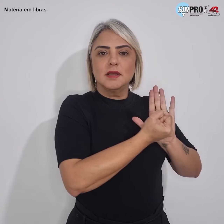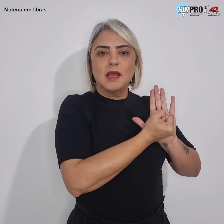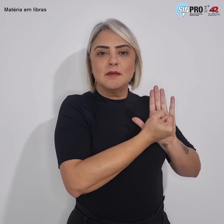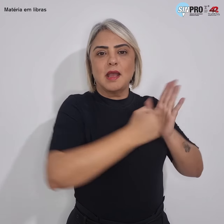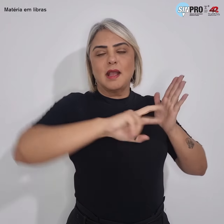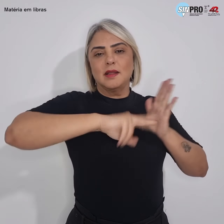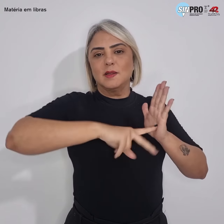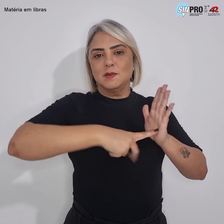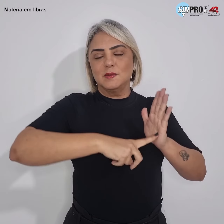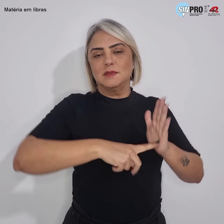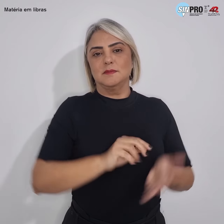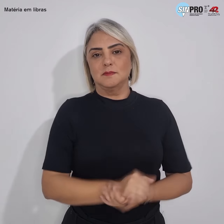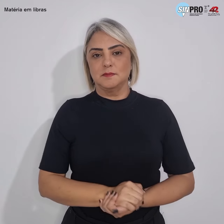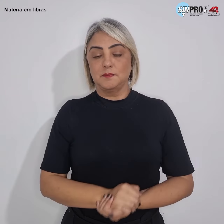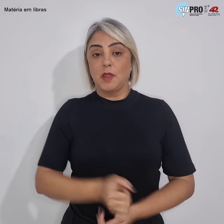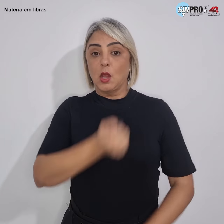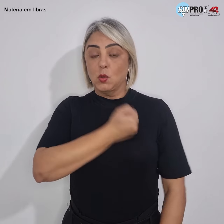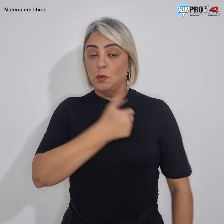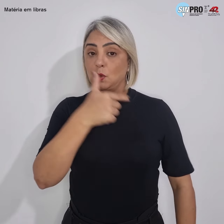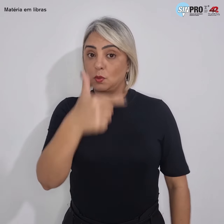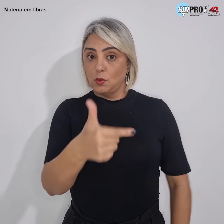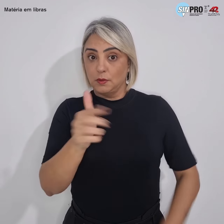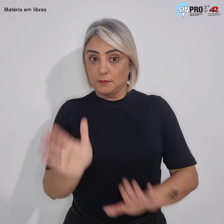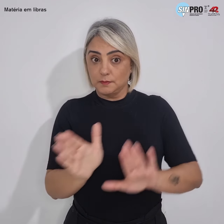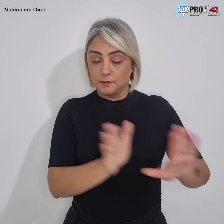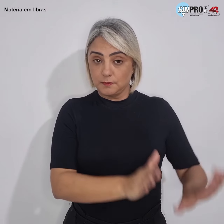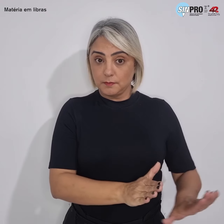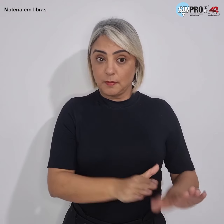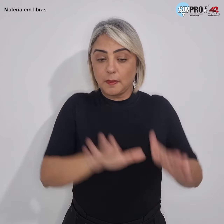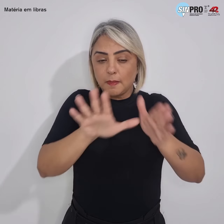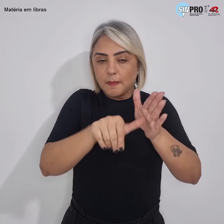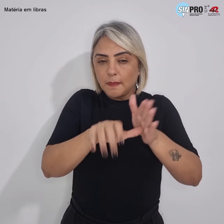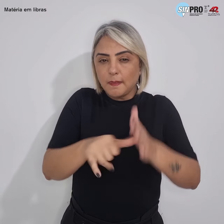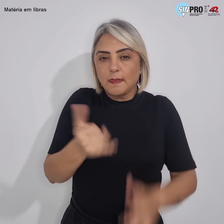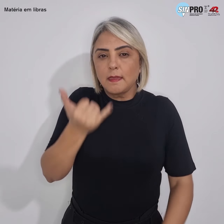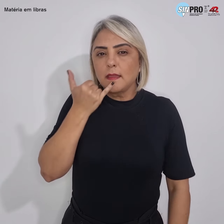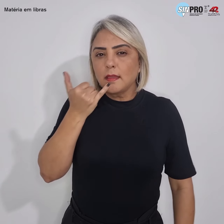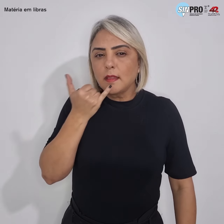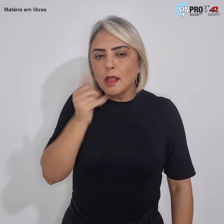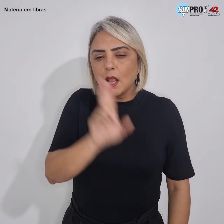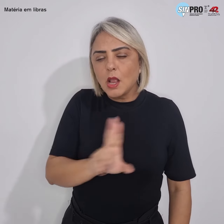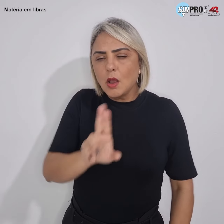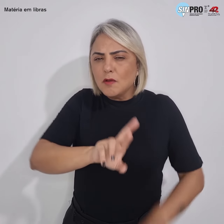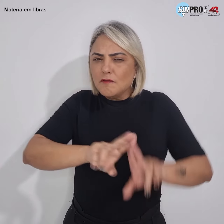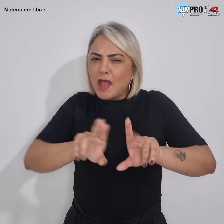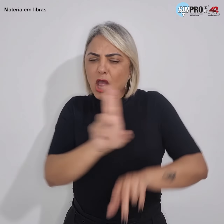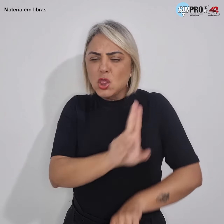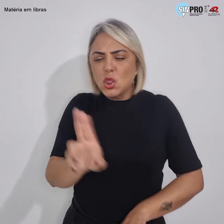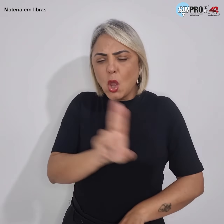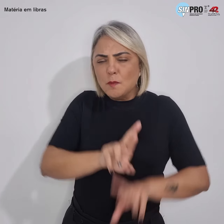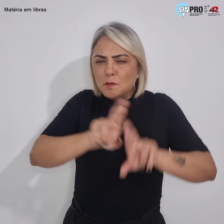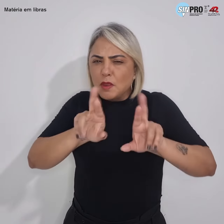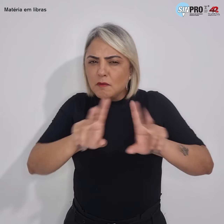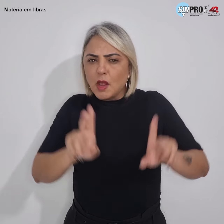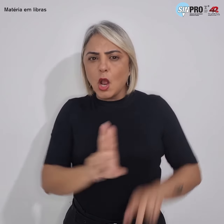SimproDF. Golpe 2 Para o furto via telefone usam vários nomes. O